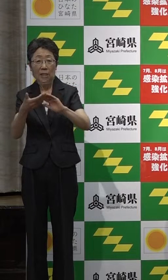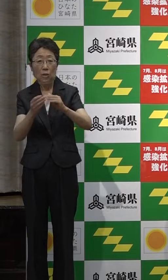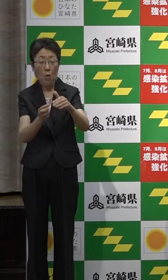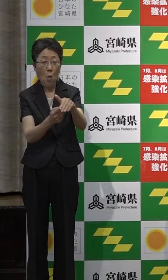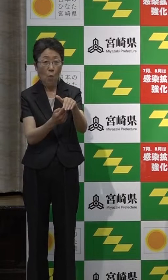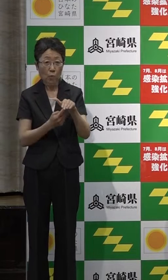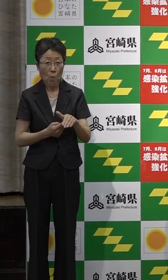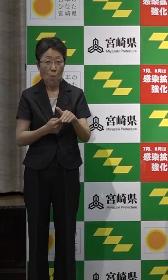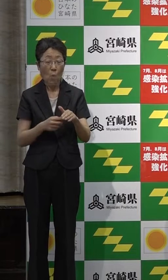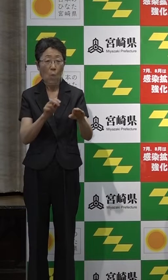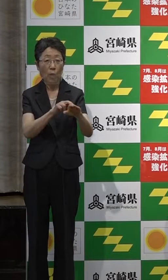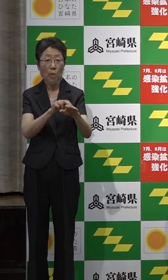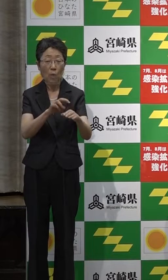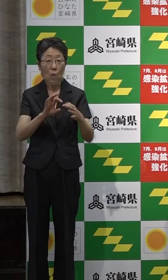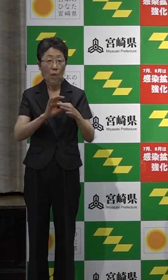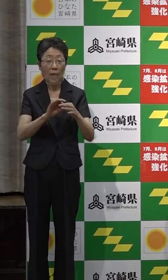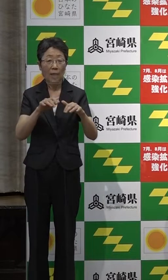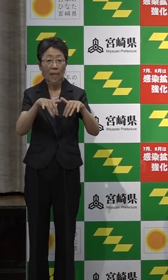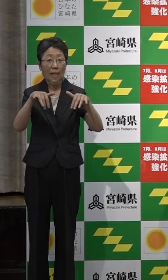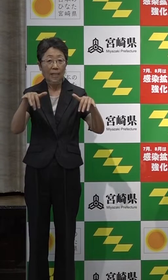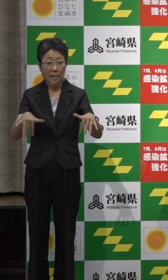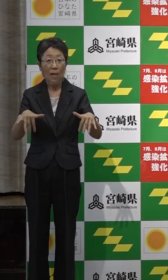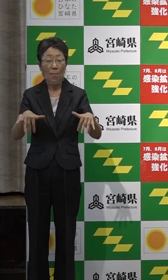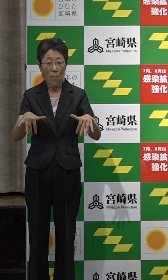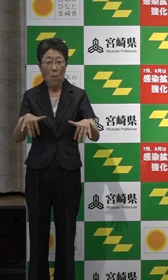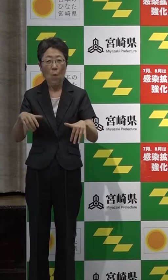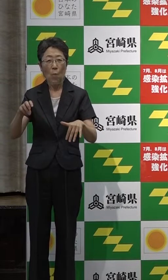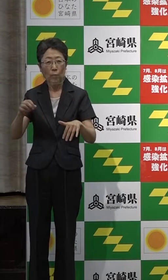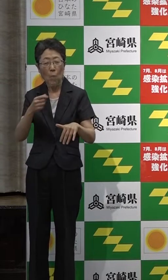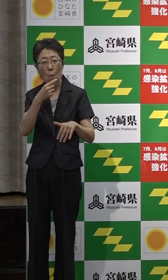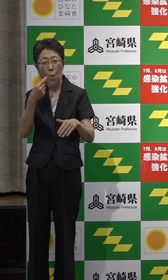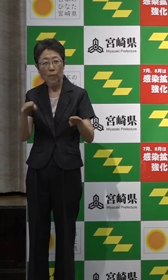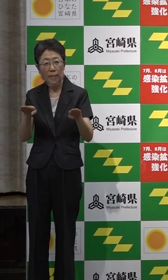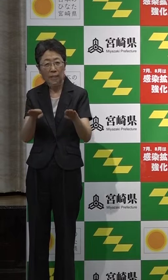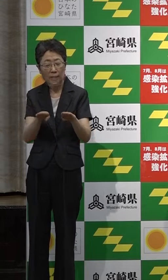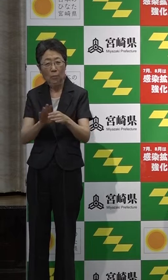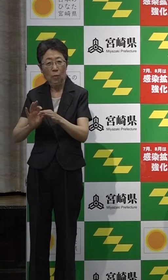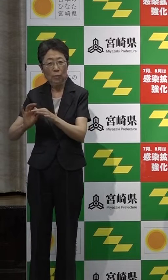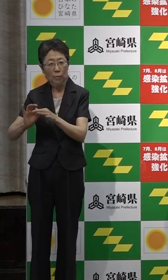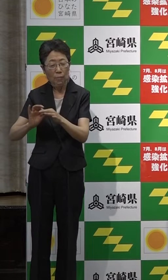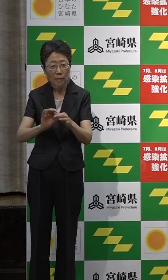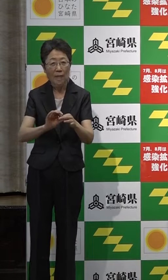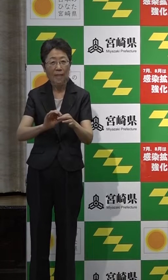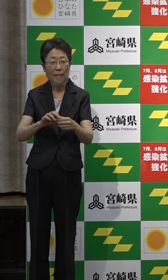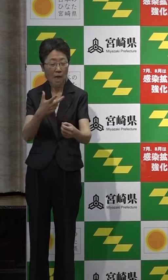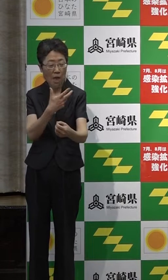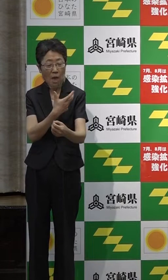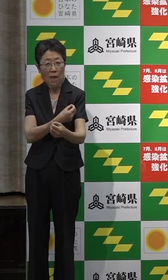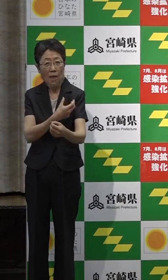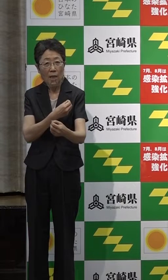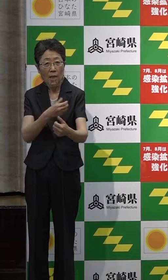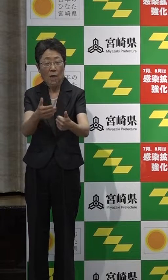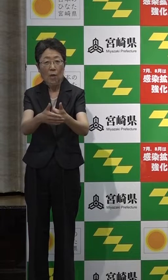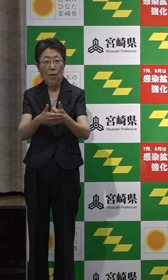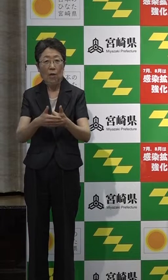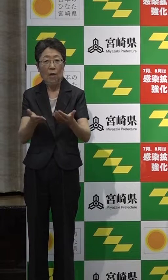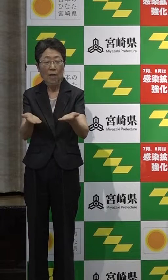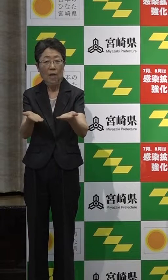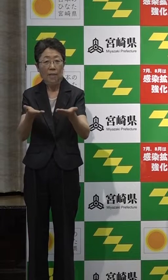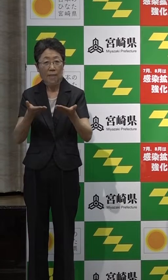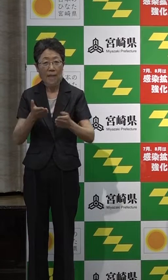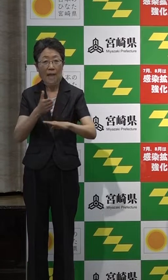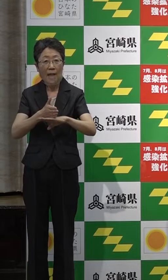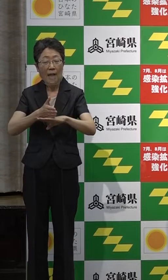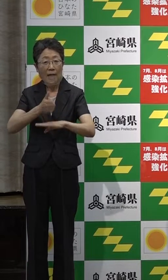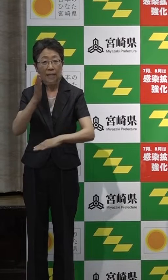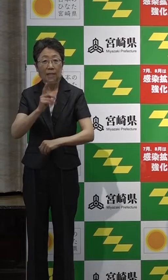関の皆様には休日返上でご協力をいただいて、なんとかこのような状況に立っているということに改めて心からの感